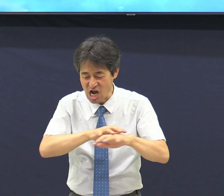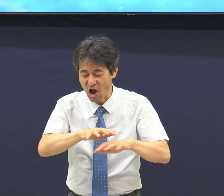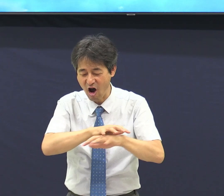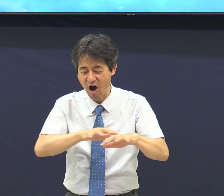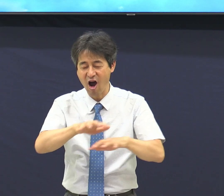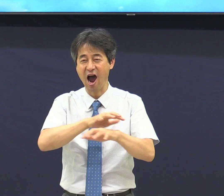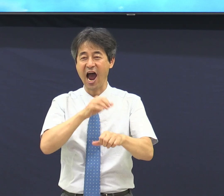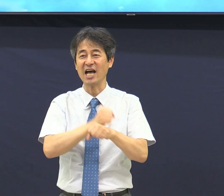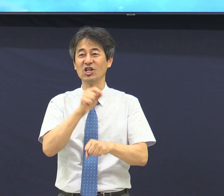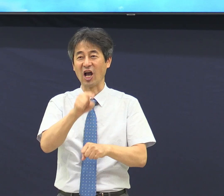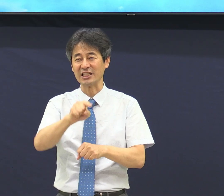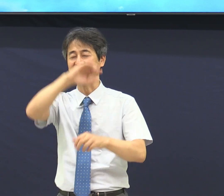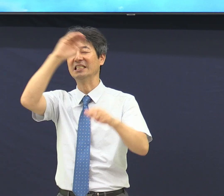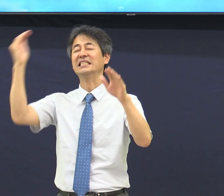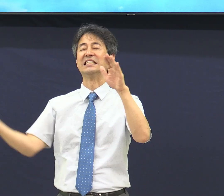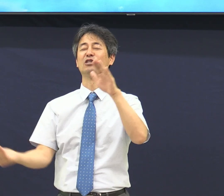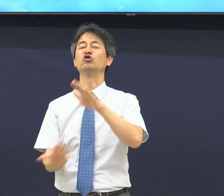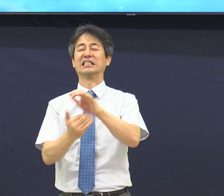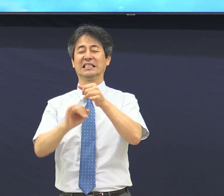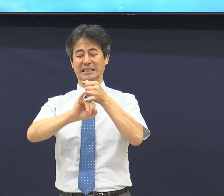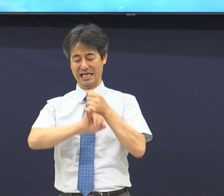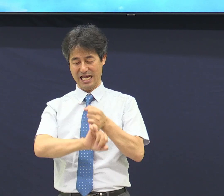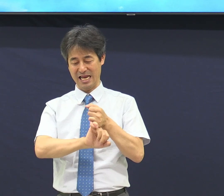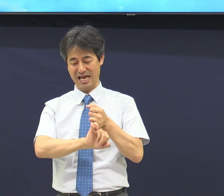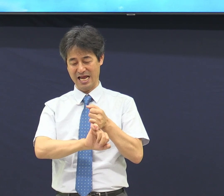너의 경영하는 것이 이루리라